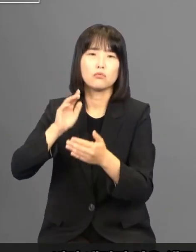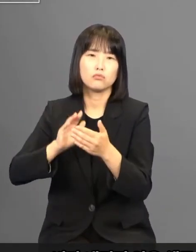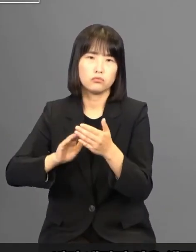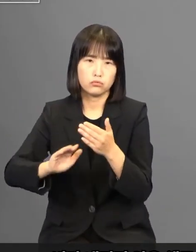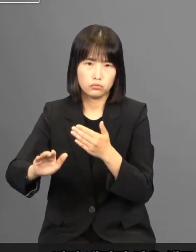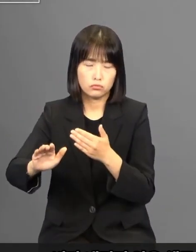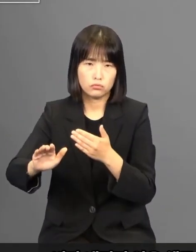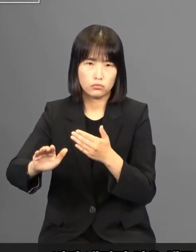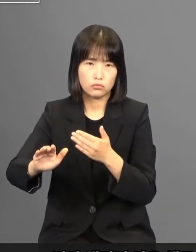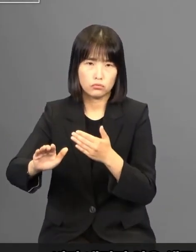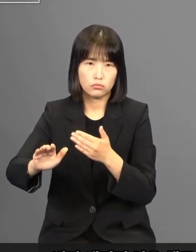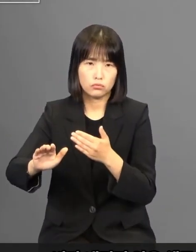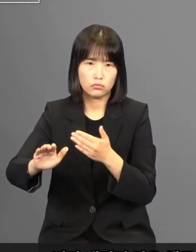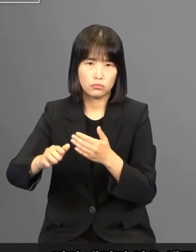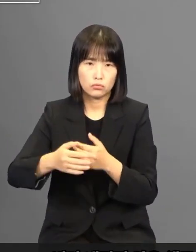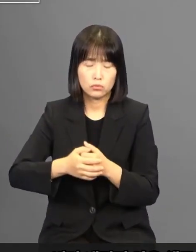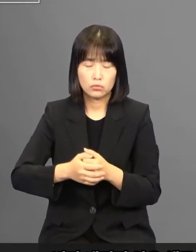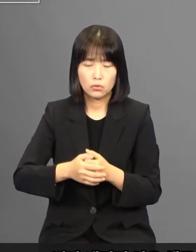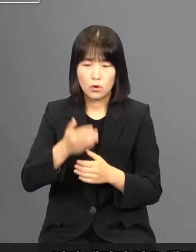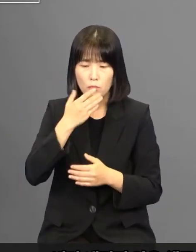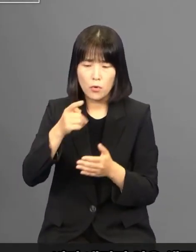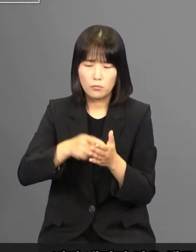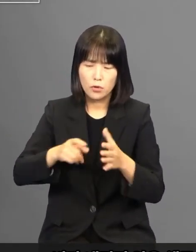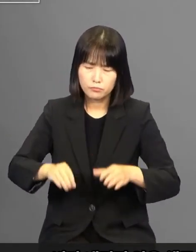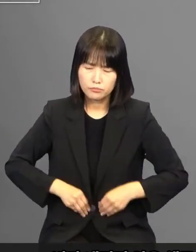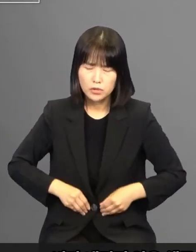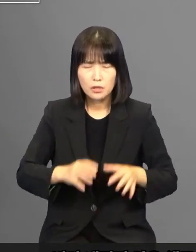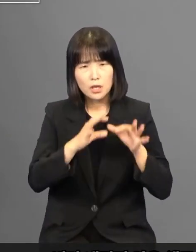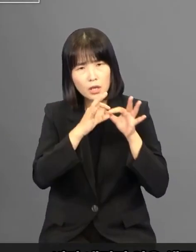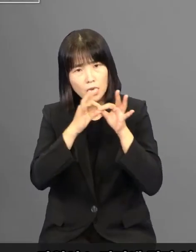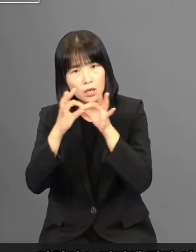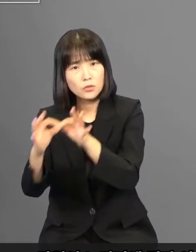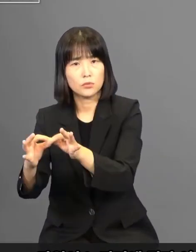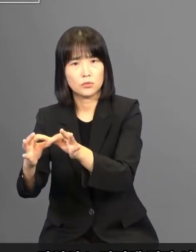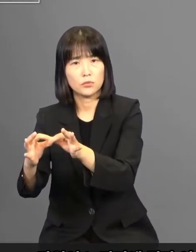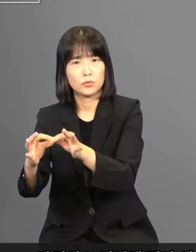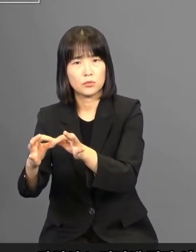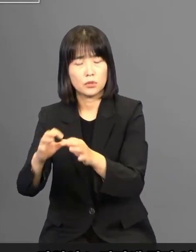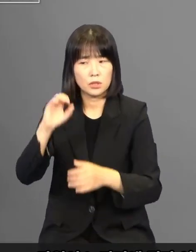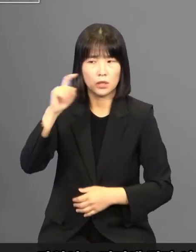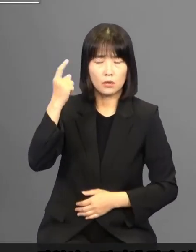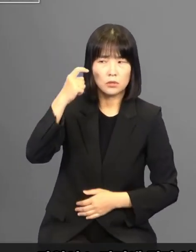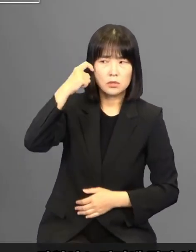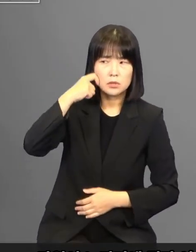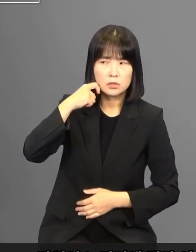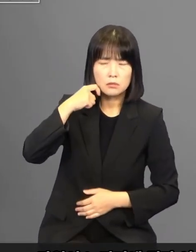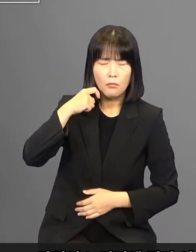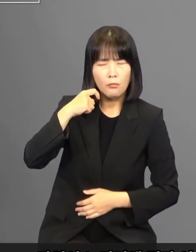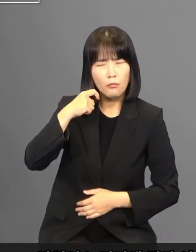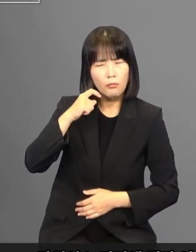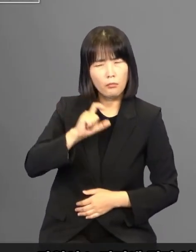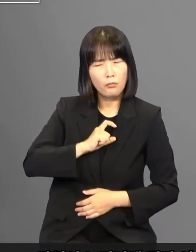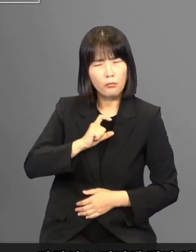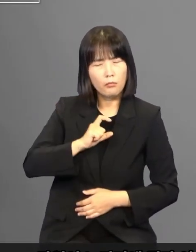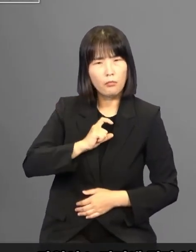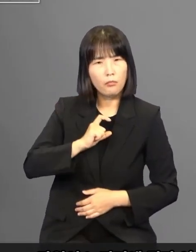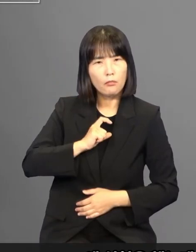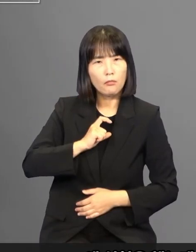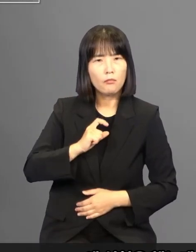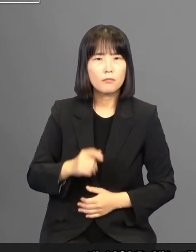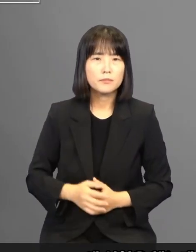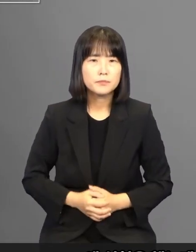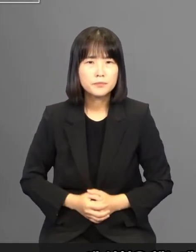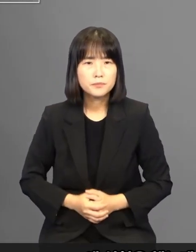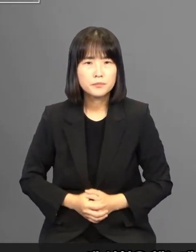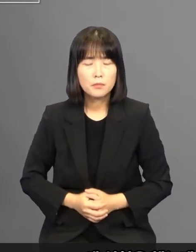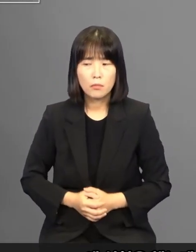내리지 않은 채로 흉년이 계속 지속이 되는 거예요. 다윗이 느끼기에 뭔가 이상하다라고 느끼지 않았겠습니까?